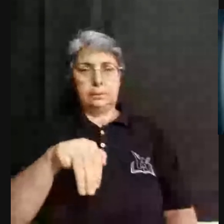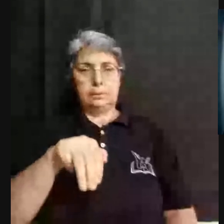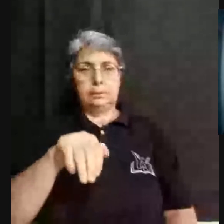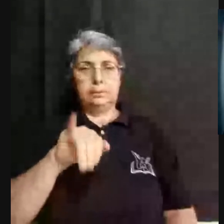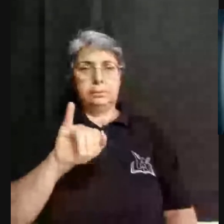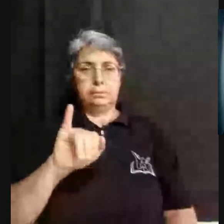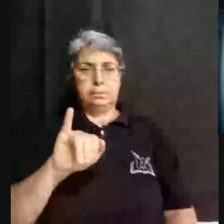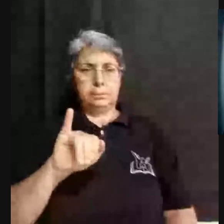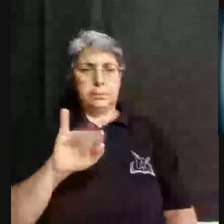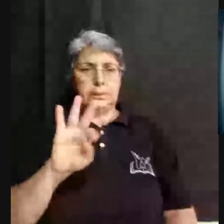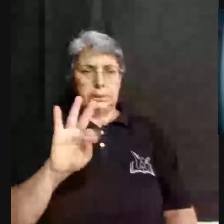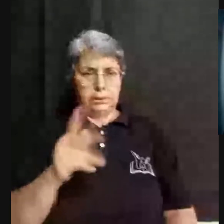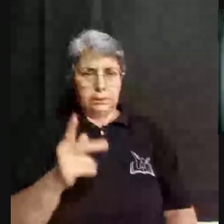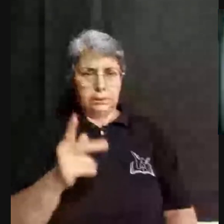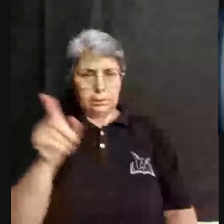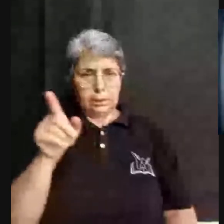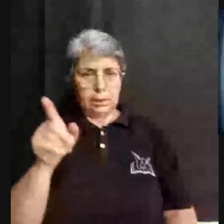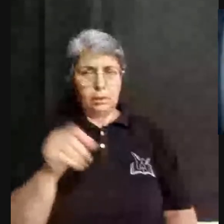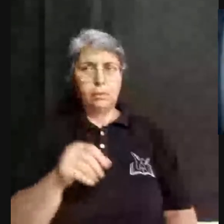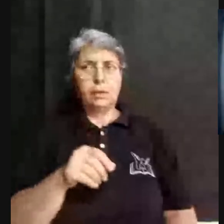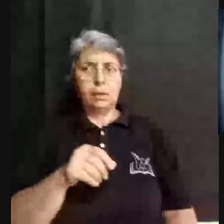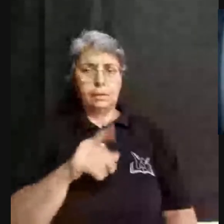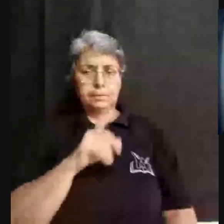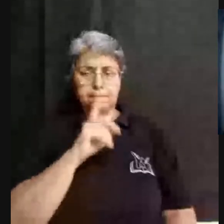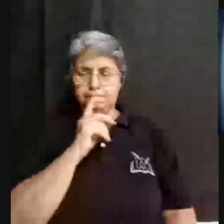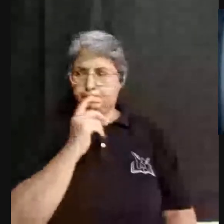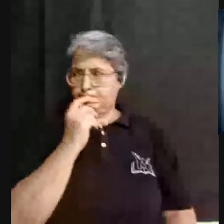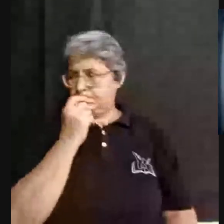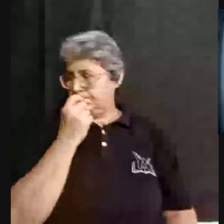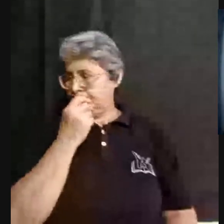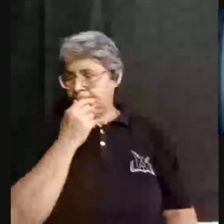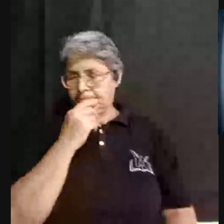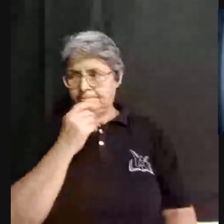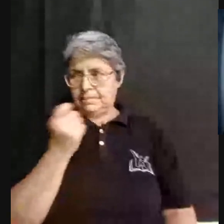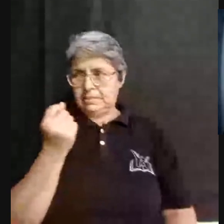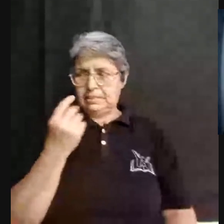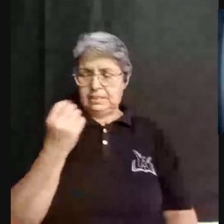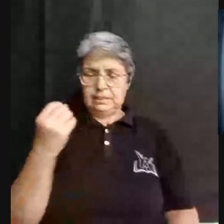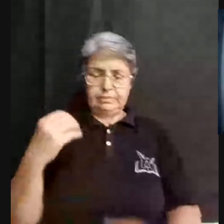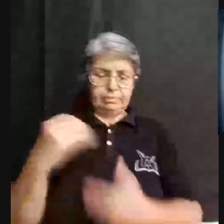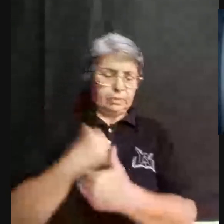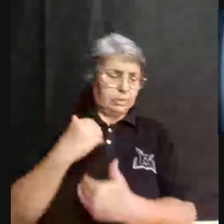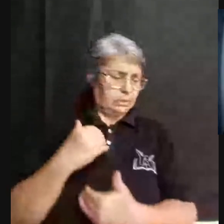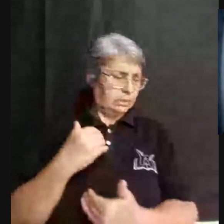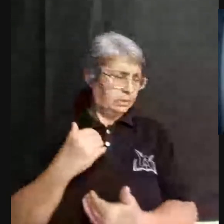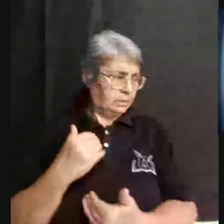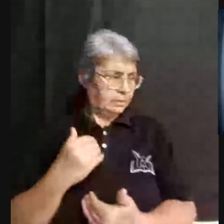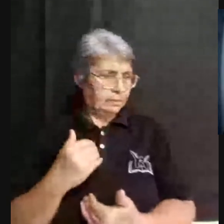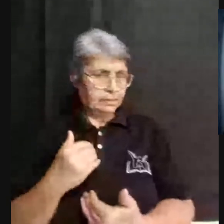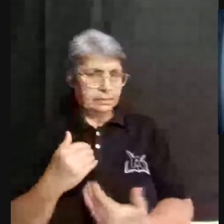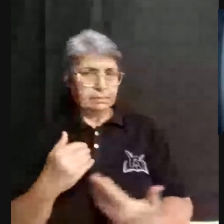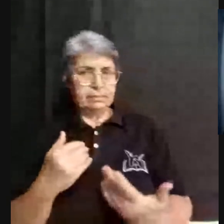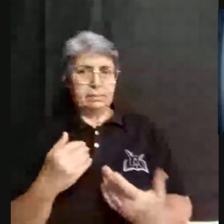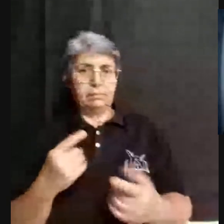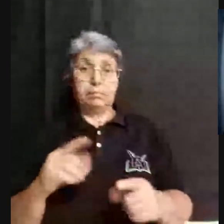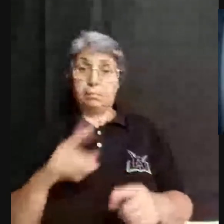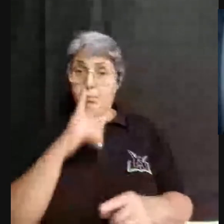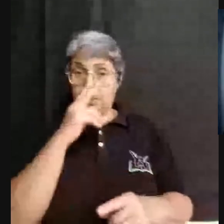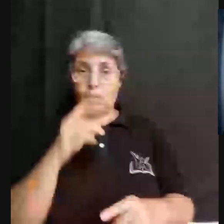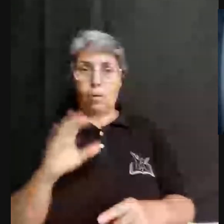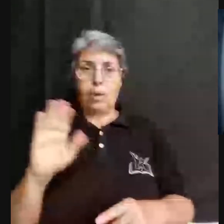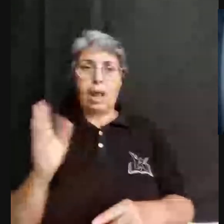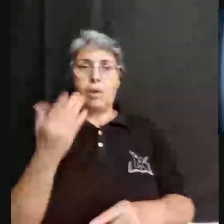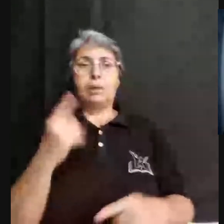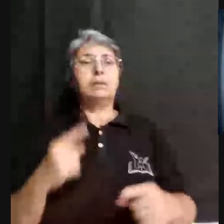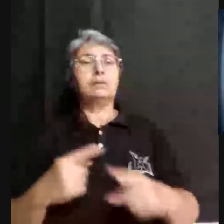pois a irmã White havia, de certa forma, desafiado ele a uma confissão, mas